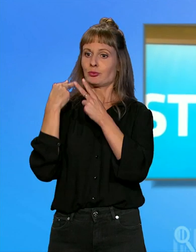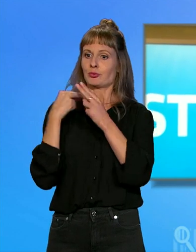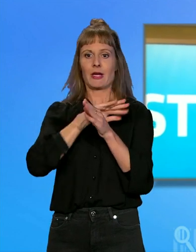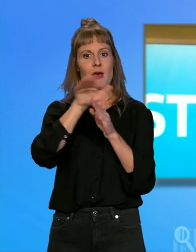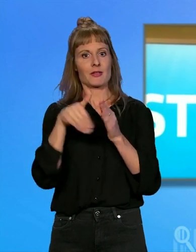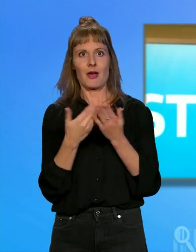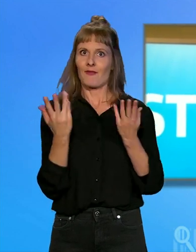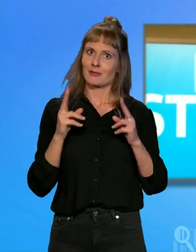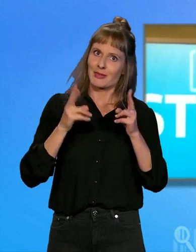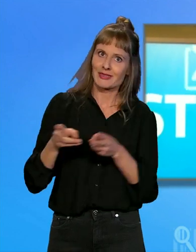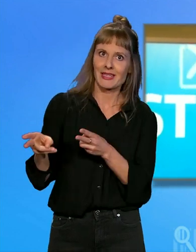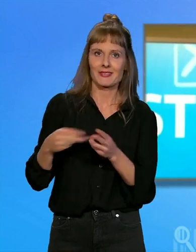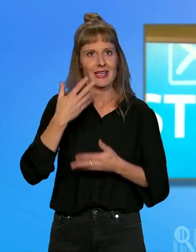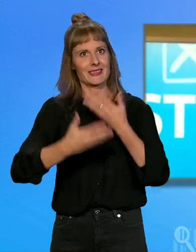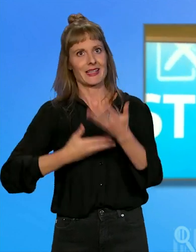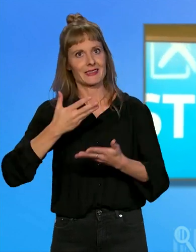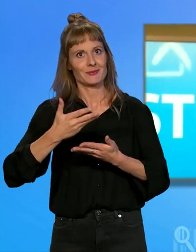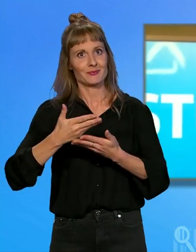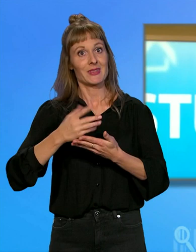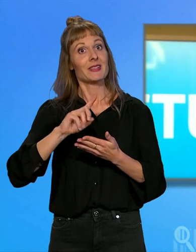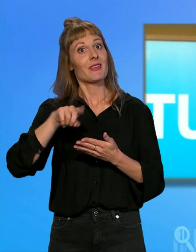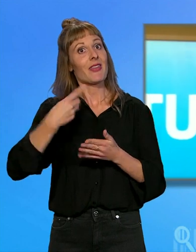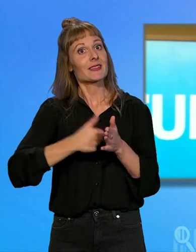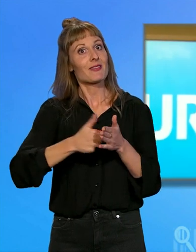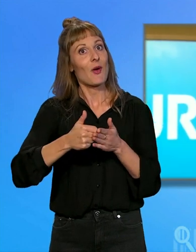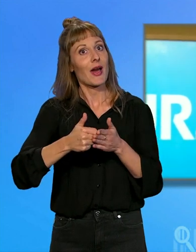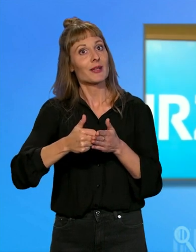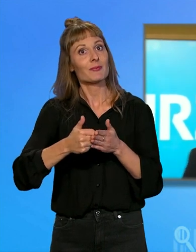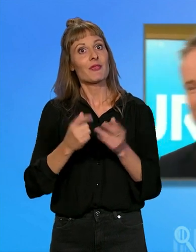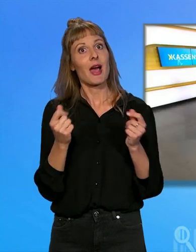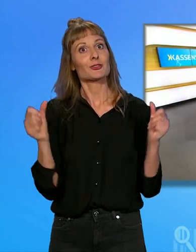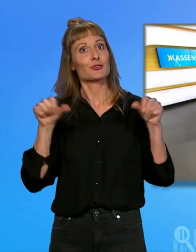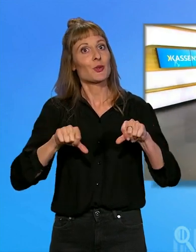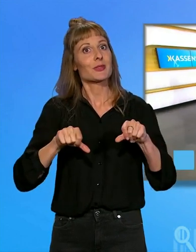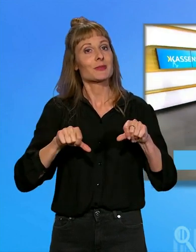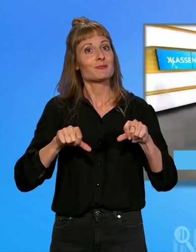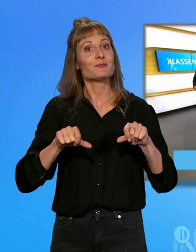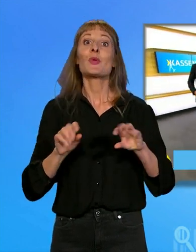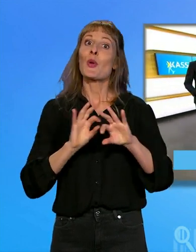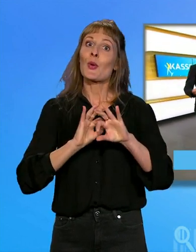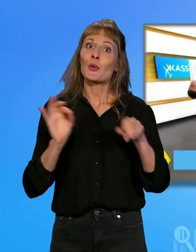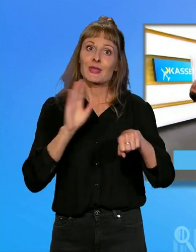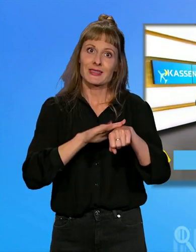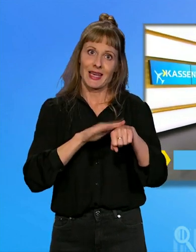vom Tag. Mehr Kassensturz in der Woche. Eine gute Zeit. Habt Sorge. Auf Wiedersehen miteinander.